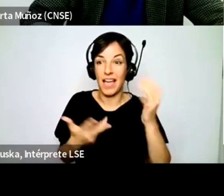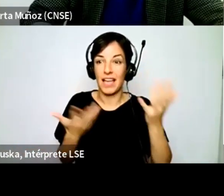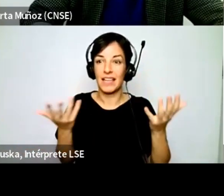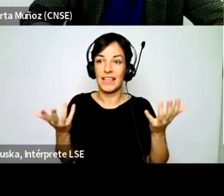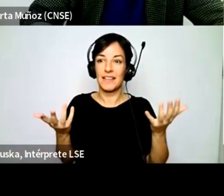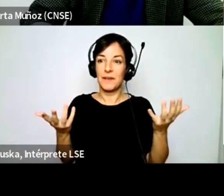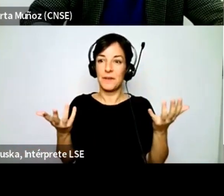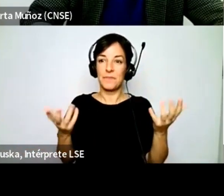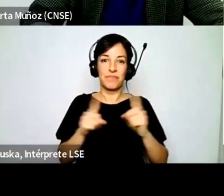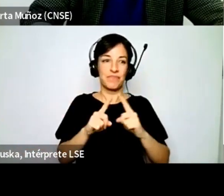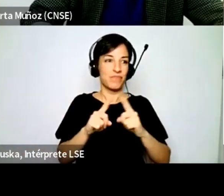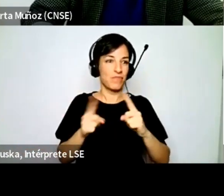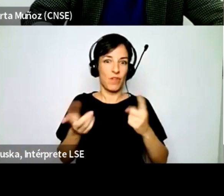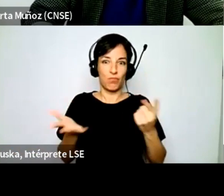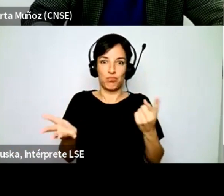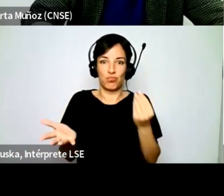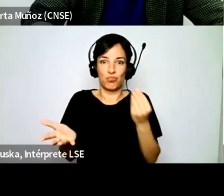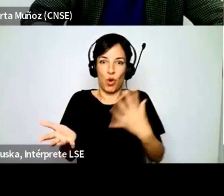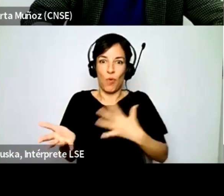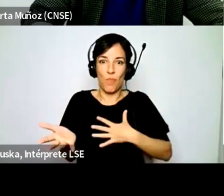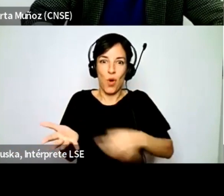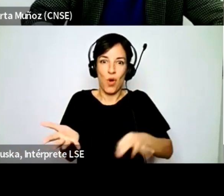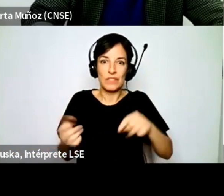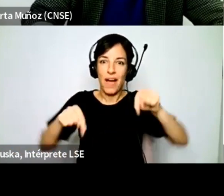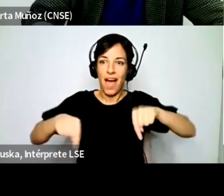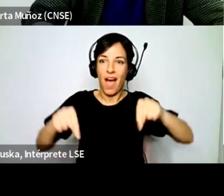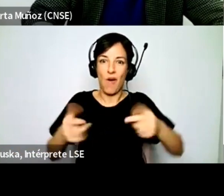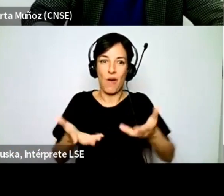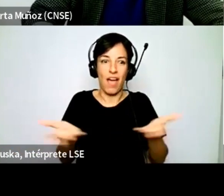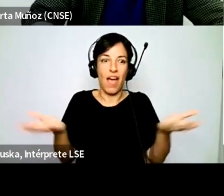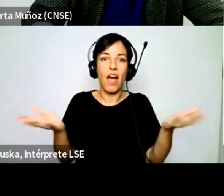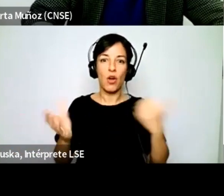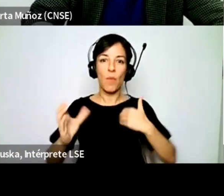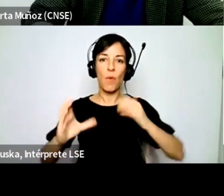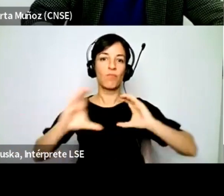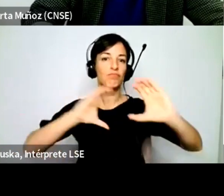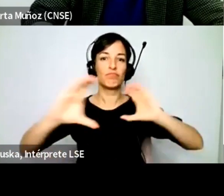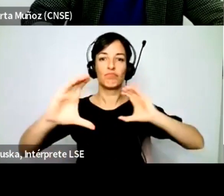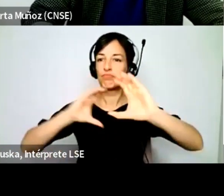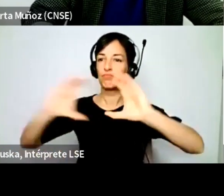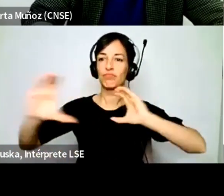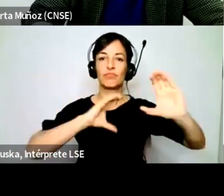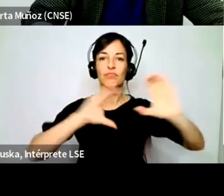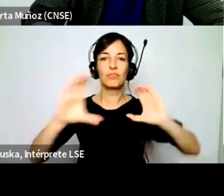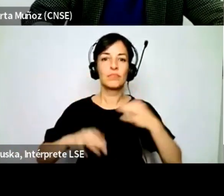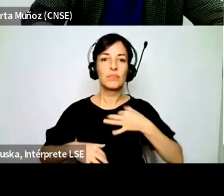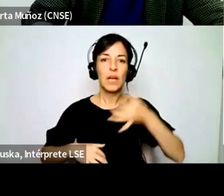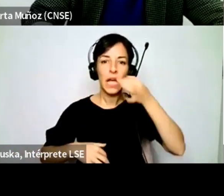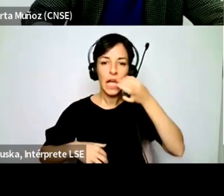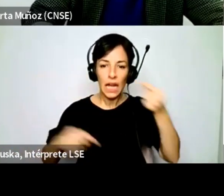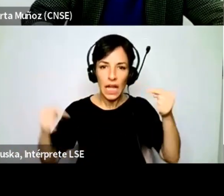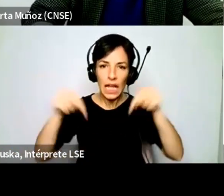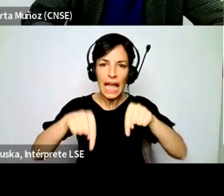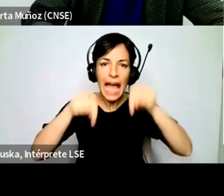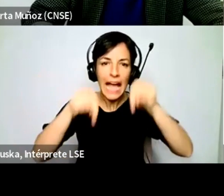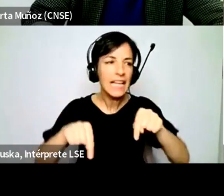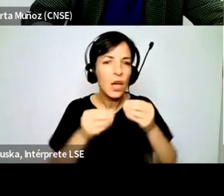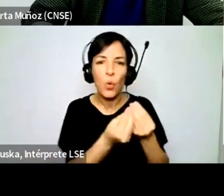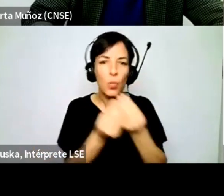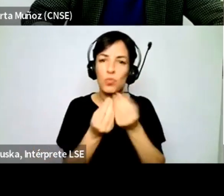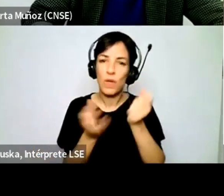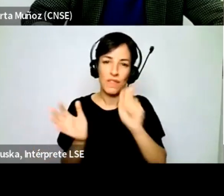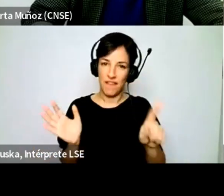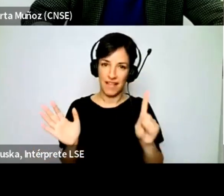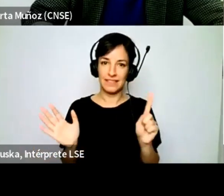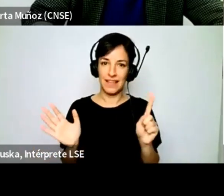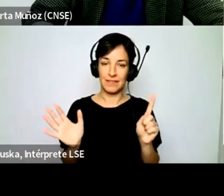esta posibilidad que hay en este momento de comunicarnos sin necesidad de estar en el mismo sitio. Esto quiere